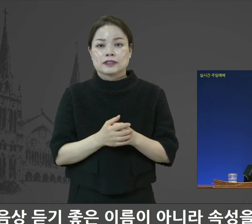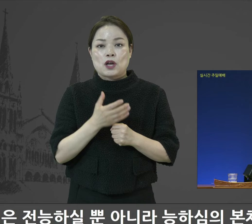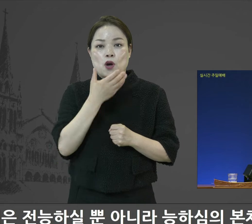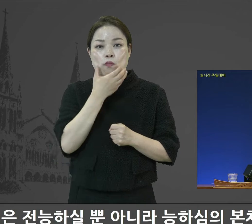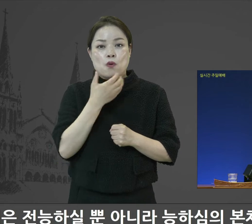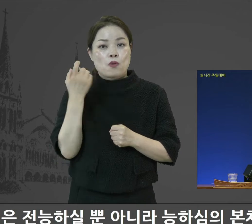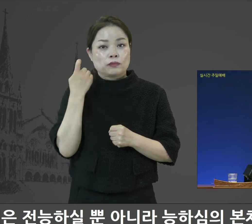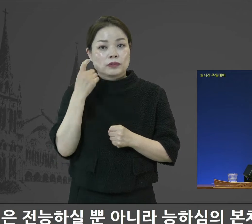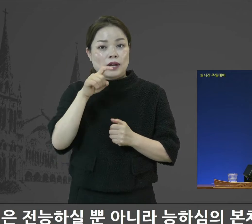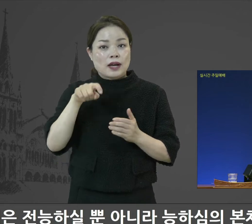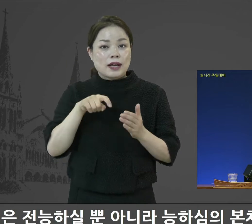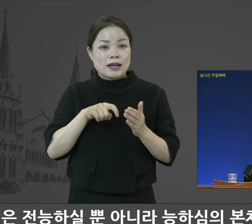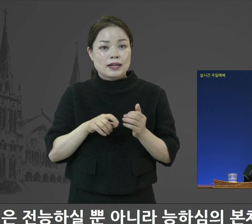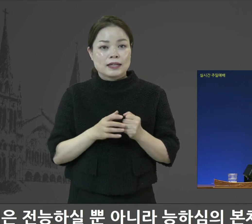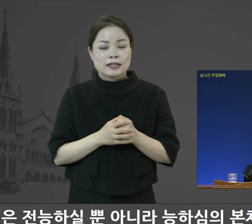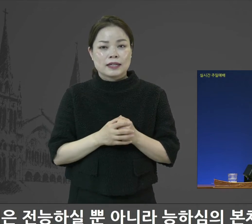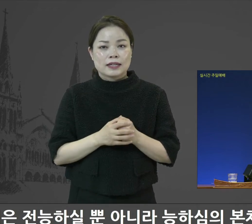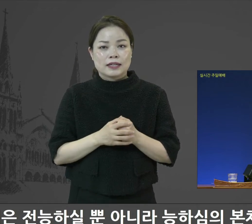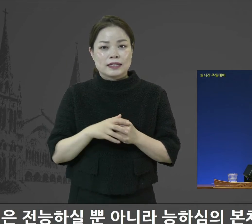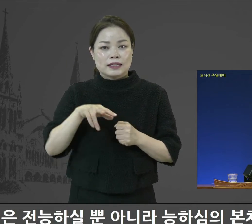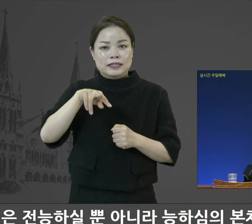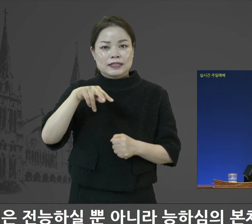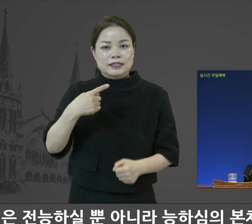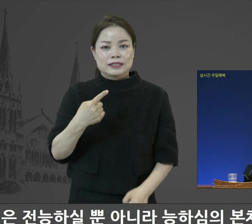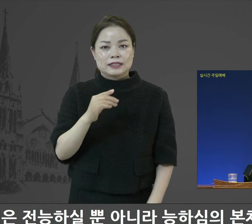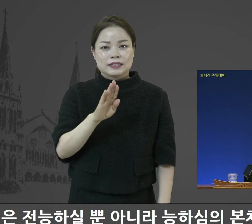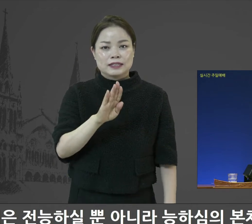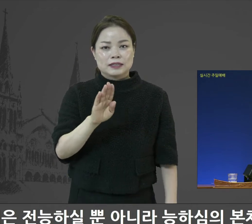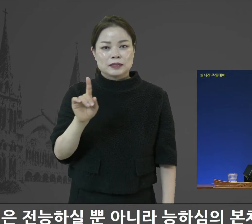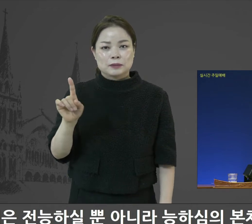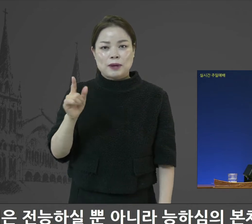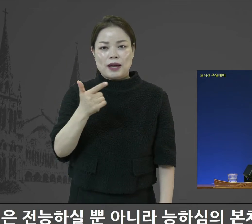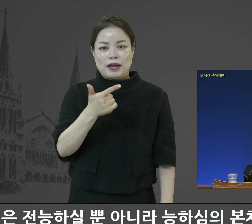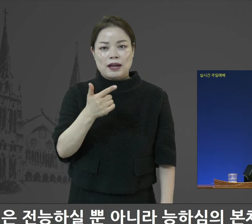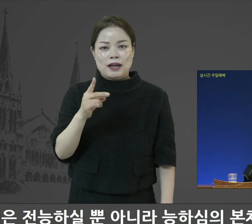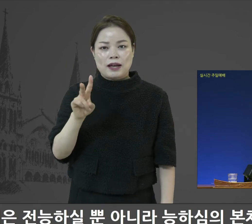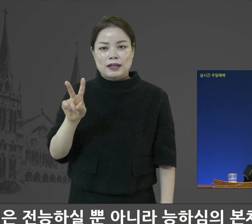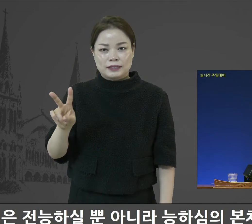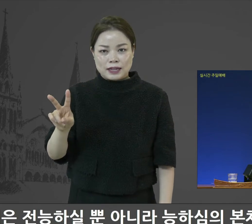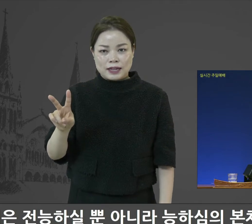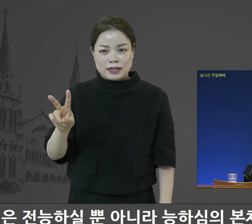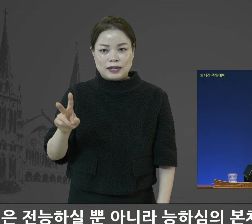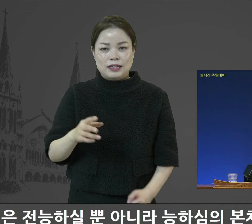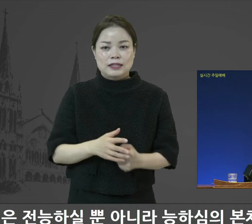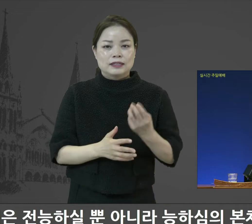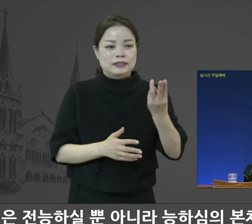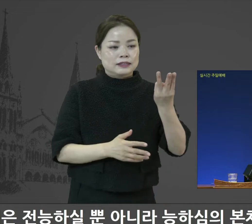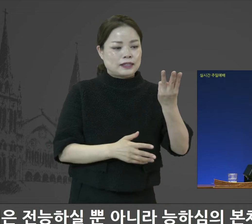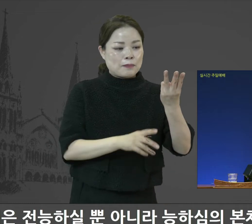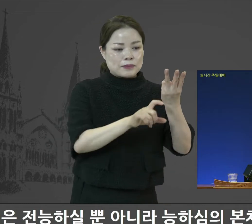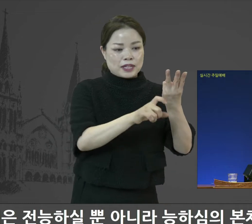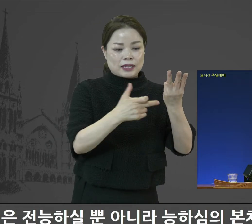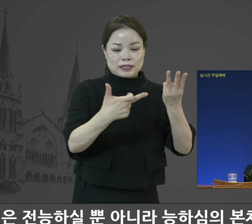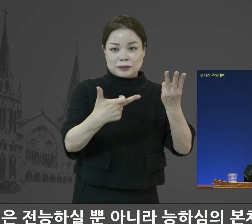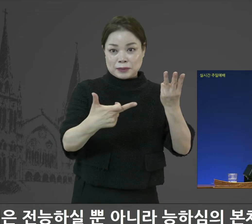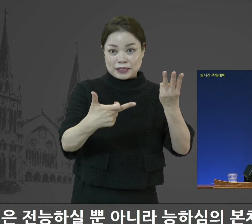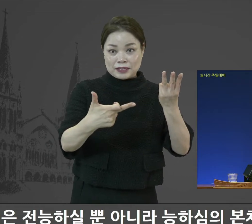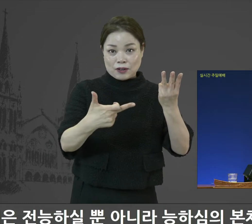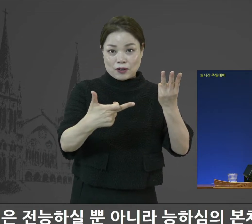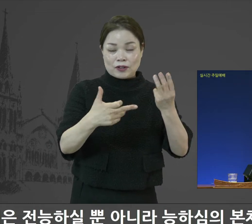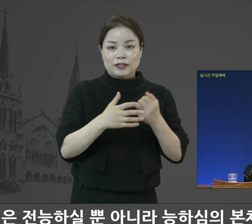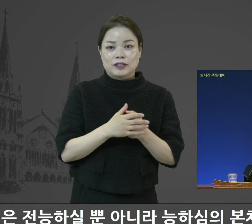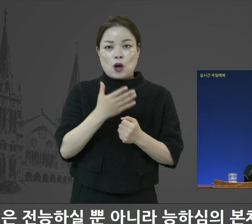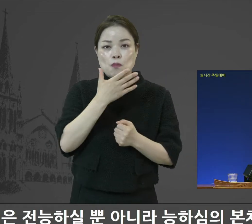복음 성가 중에 스바냐 3장 17절, 이게 그 근거한 복음 성가가